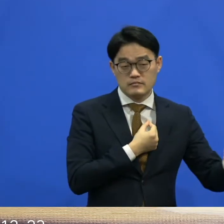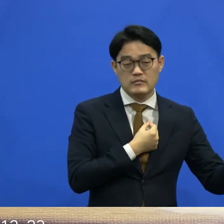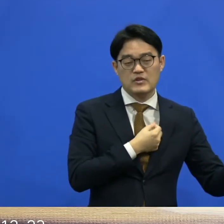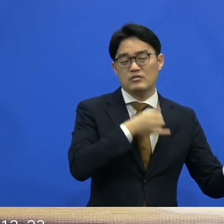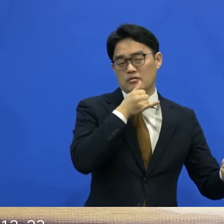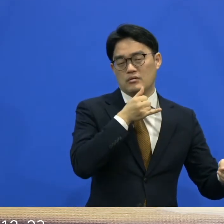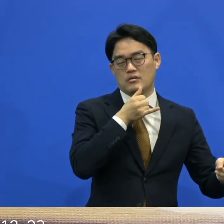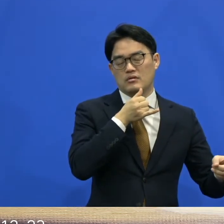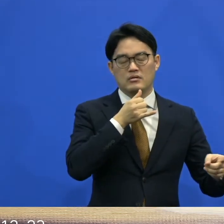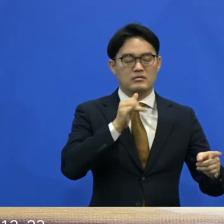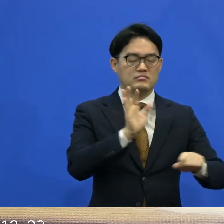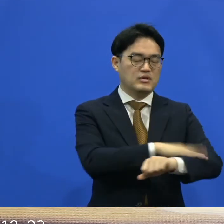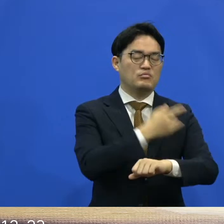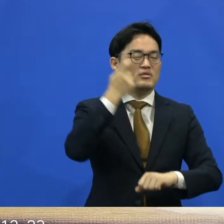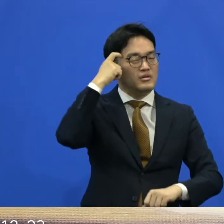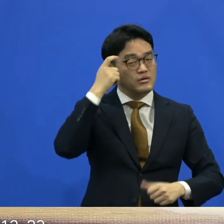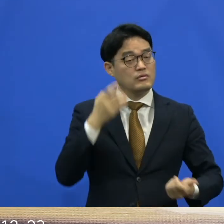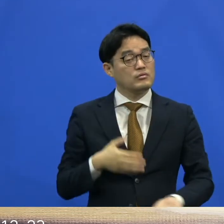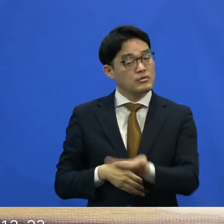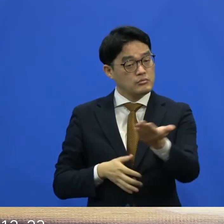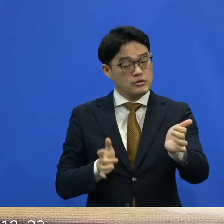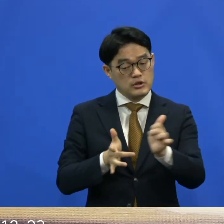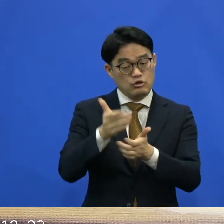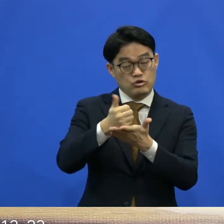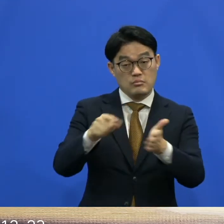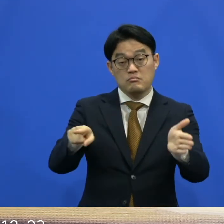시작했다면 이제 편한 길을 포기하셔야 돼요.